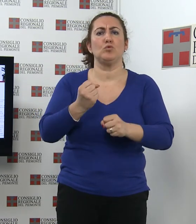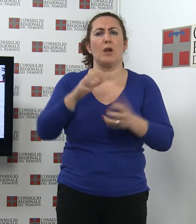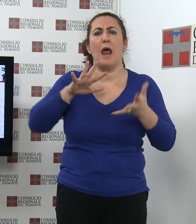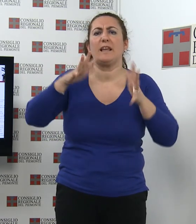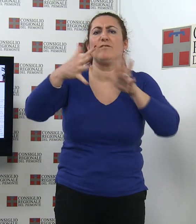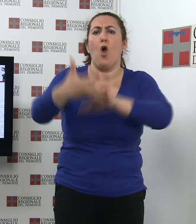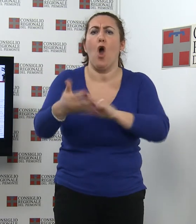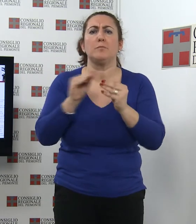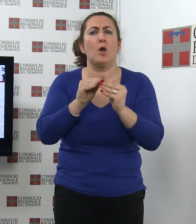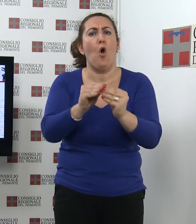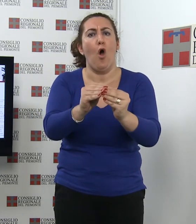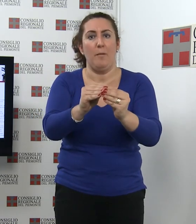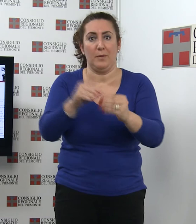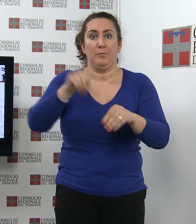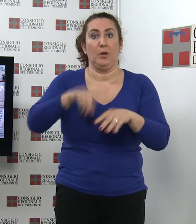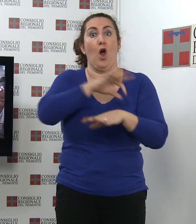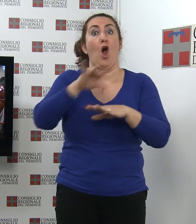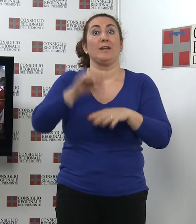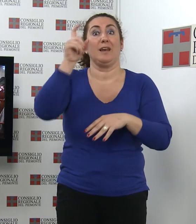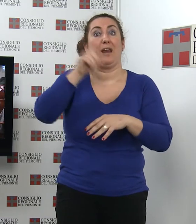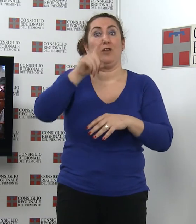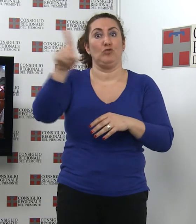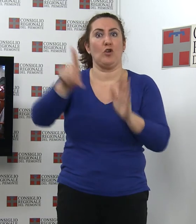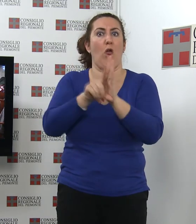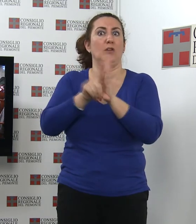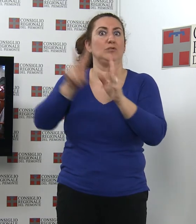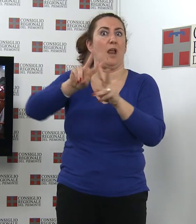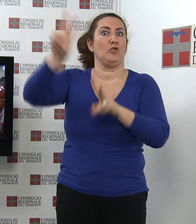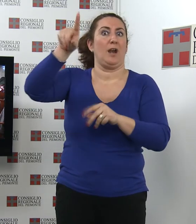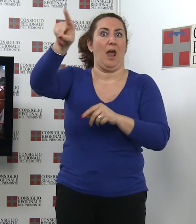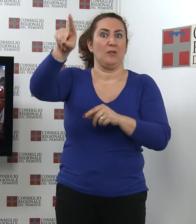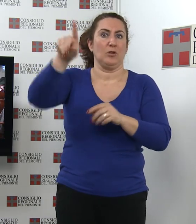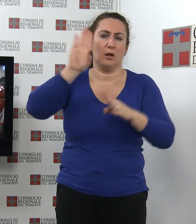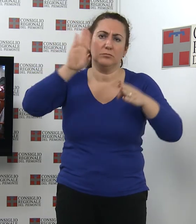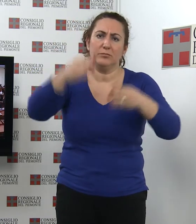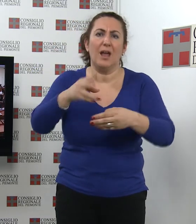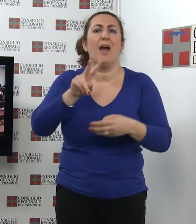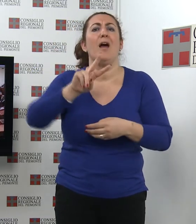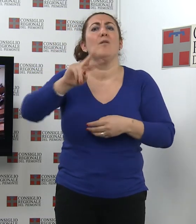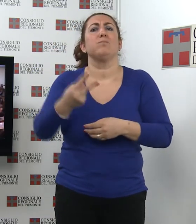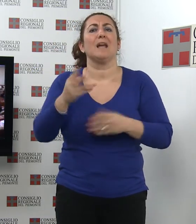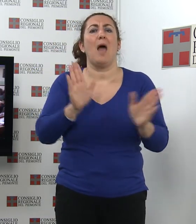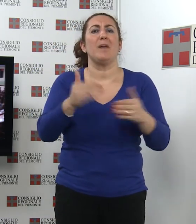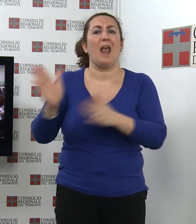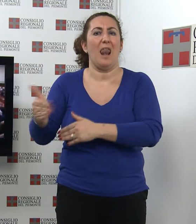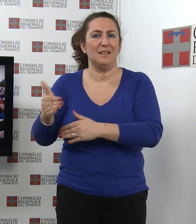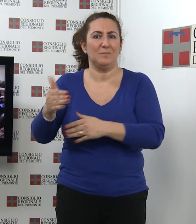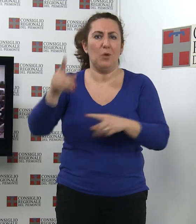del giorno del legislatore nazionale, con particolare attenzione al bicameralismo e al ruolo delle regioni e delle autonomie locali.